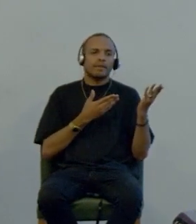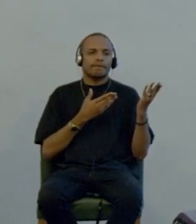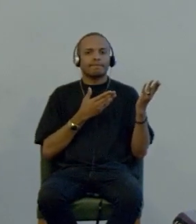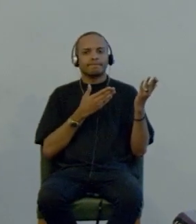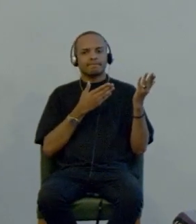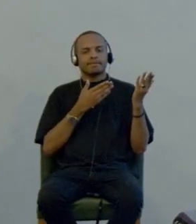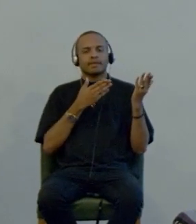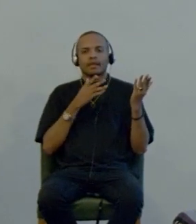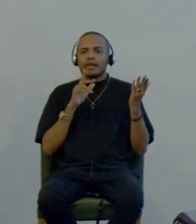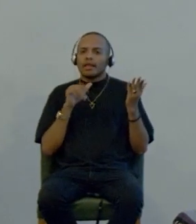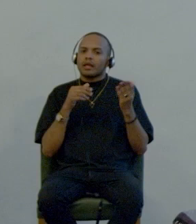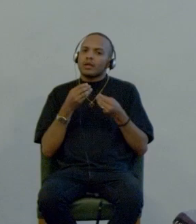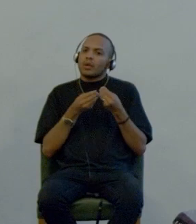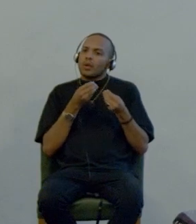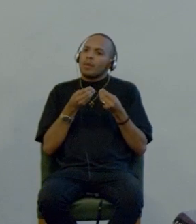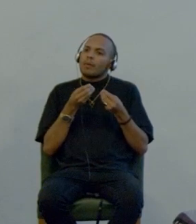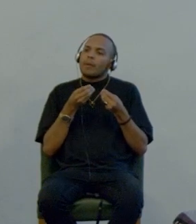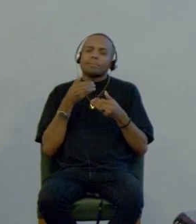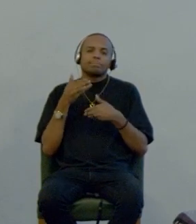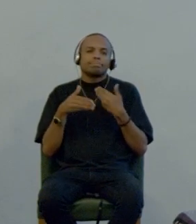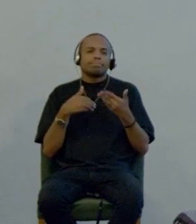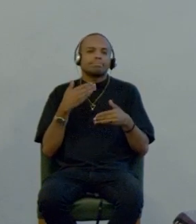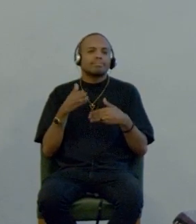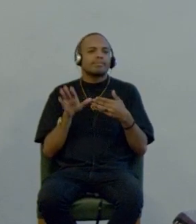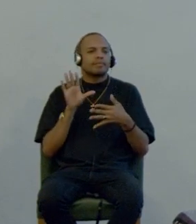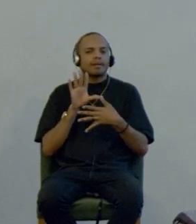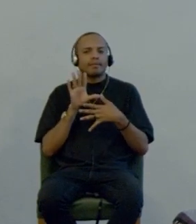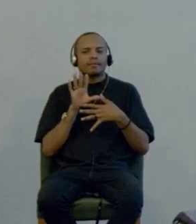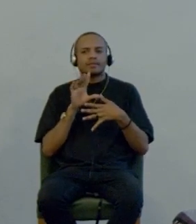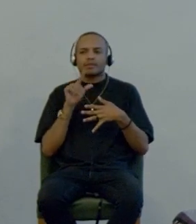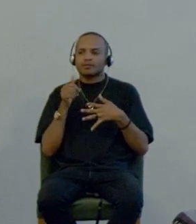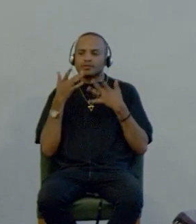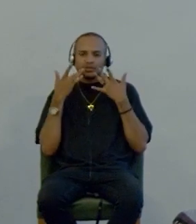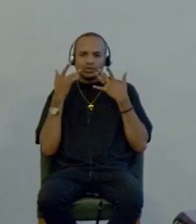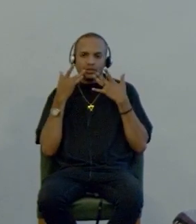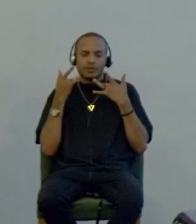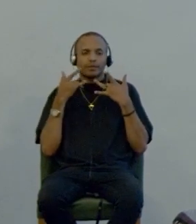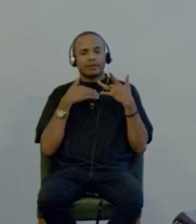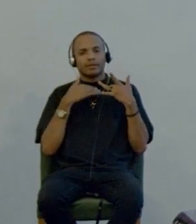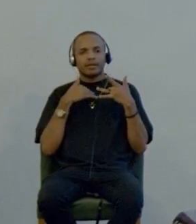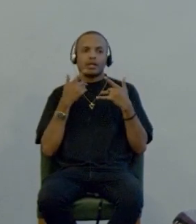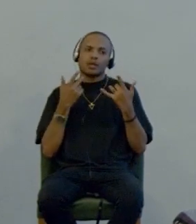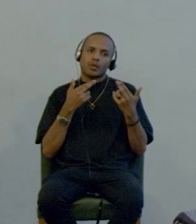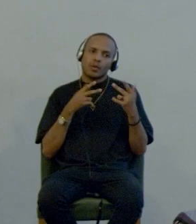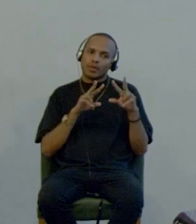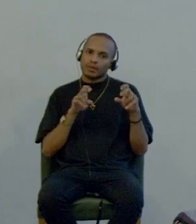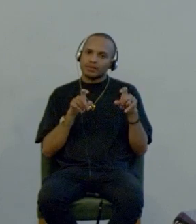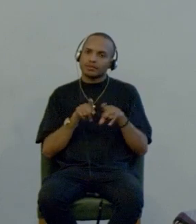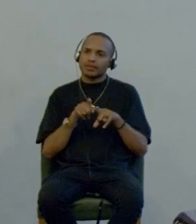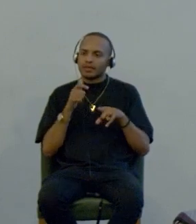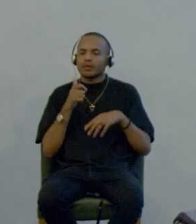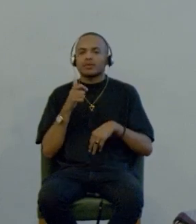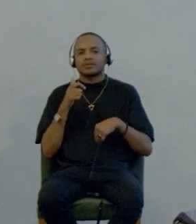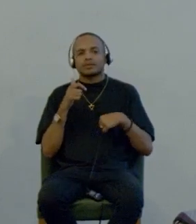passe des cartes au théâtre. Et pourquoi, pour moi, c'est la même question, bizarrement, que je travaille par la recherche avec